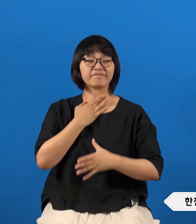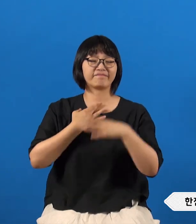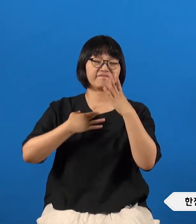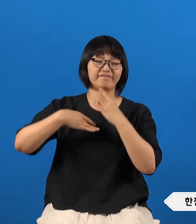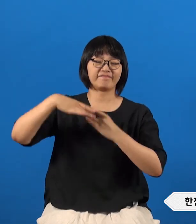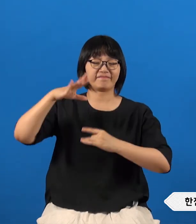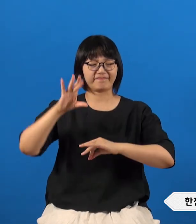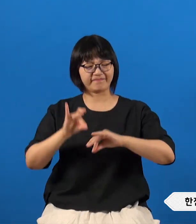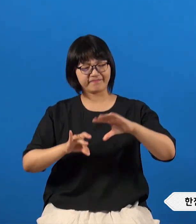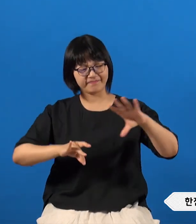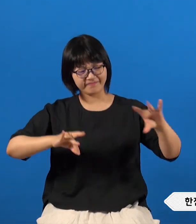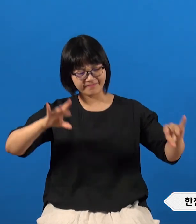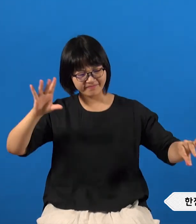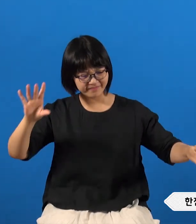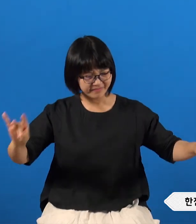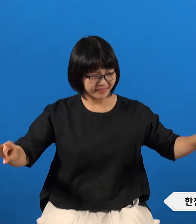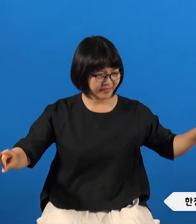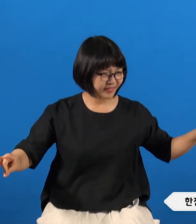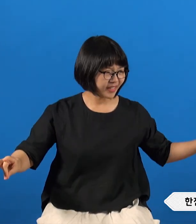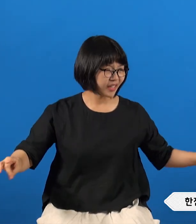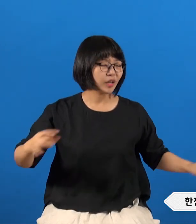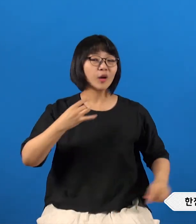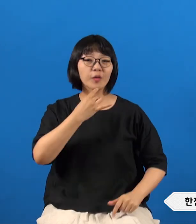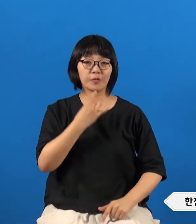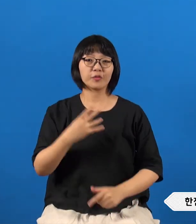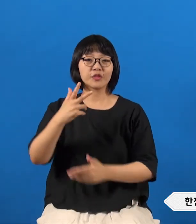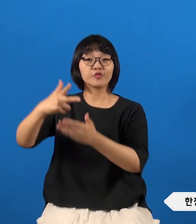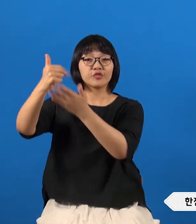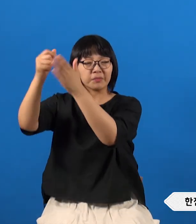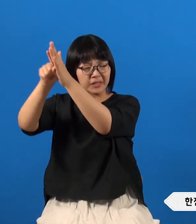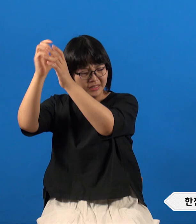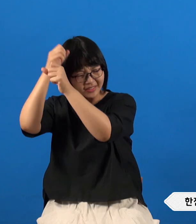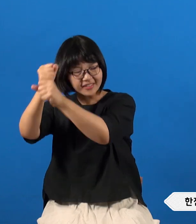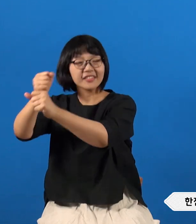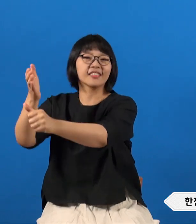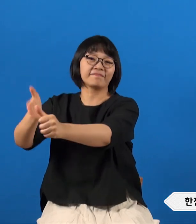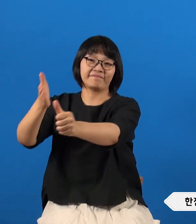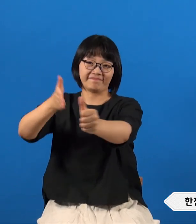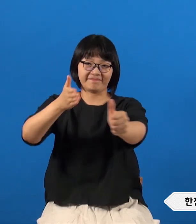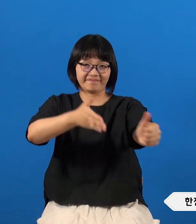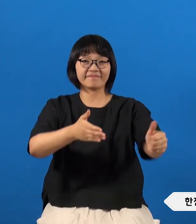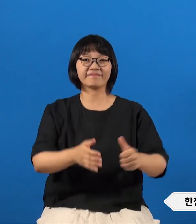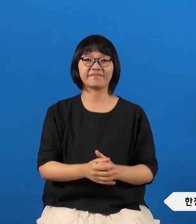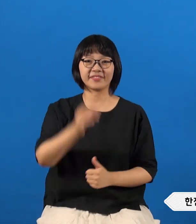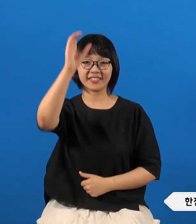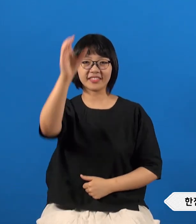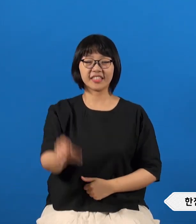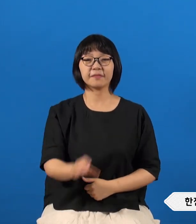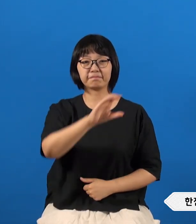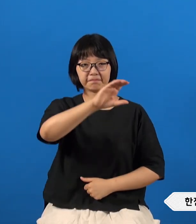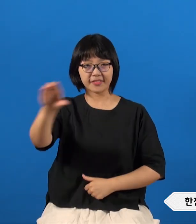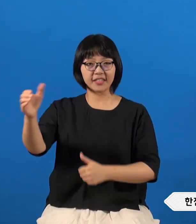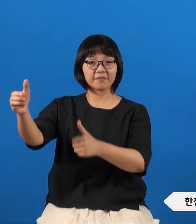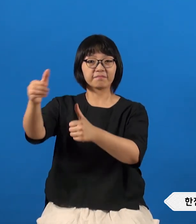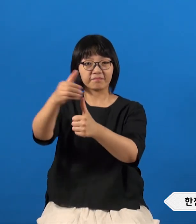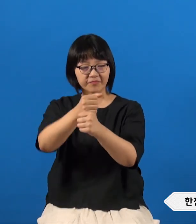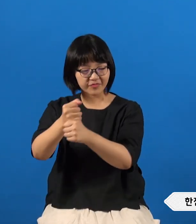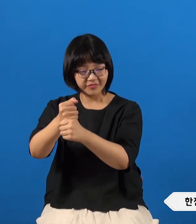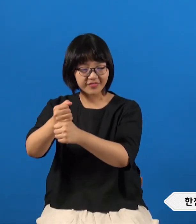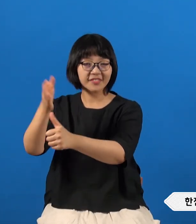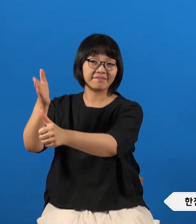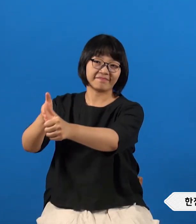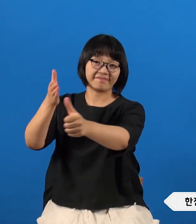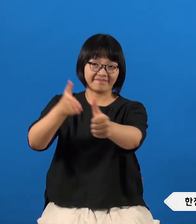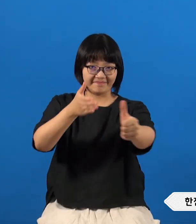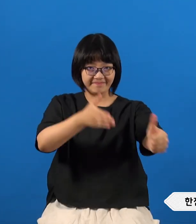가난하게 되어서 정말 하나님만 의지하고 의지할 수 있기를 바랍니다. 십자가만 붙들고 붙들